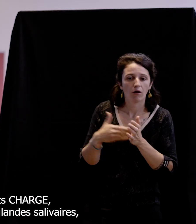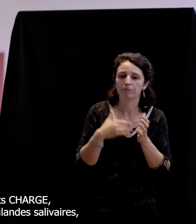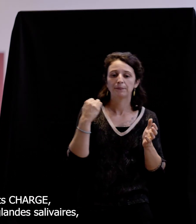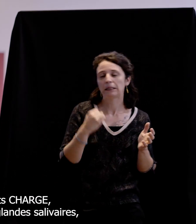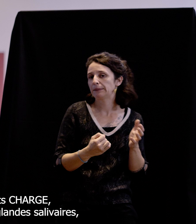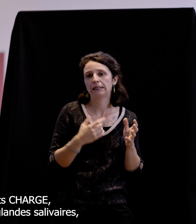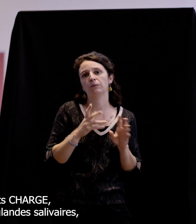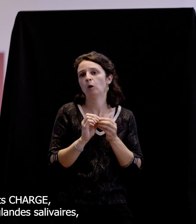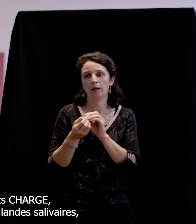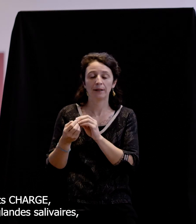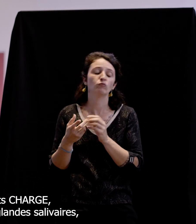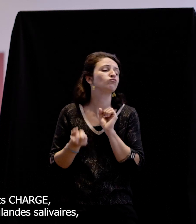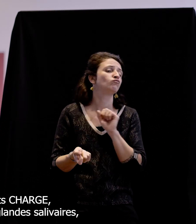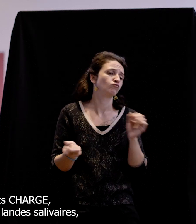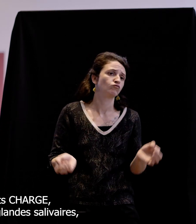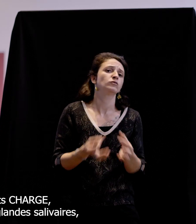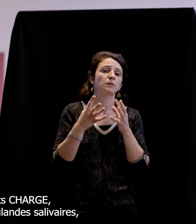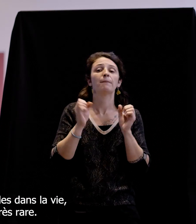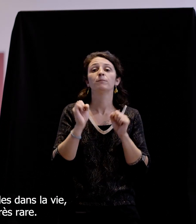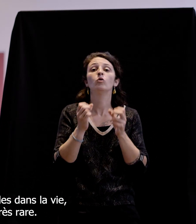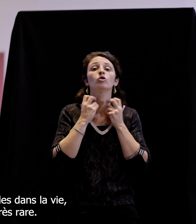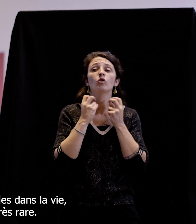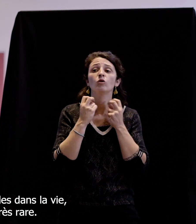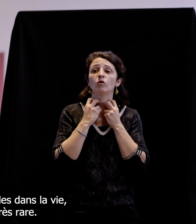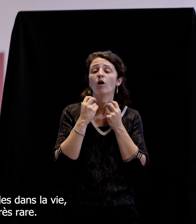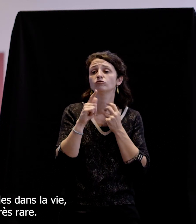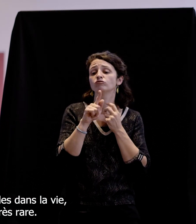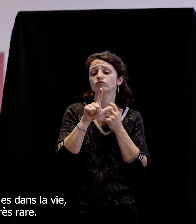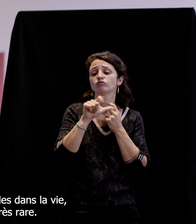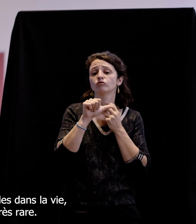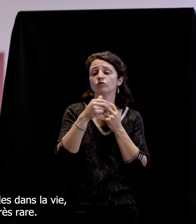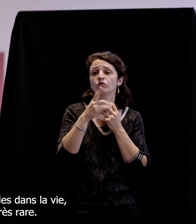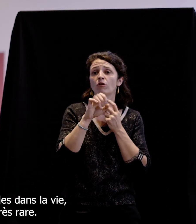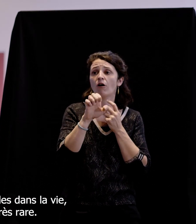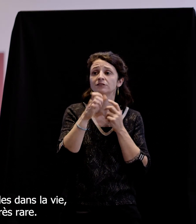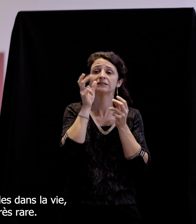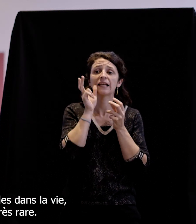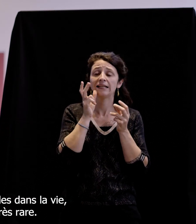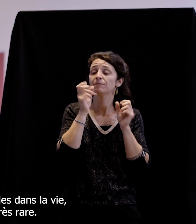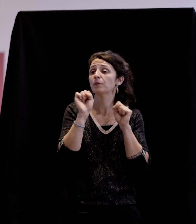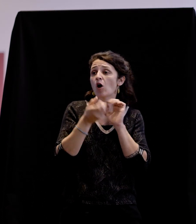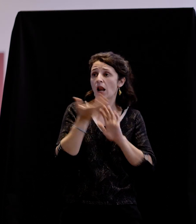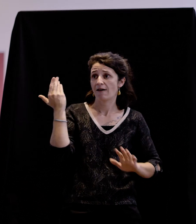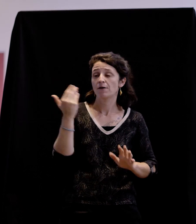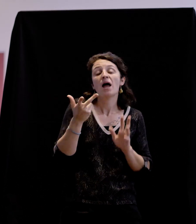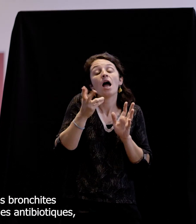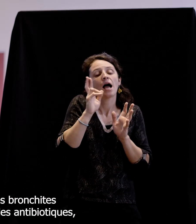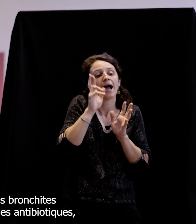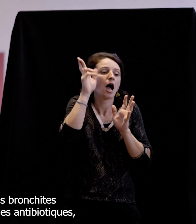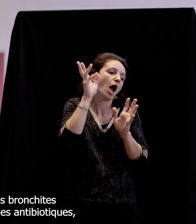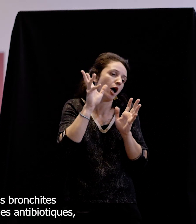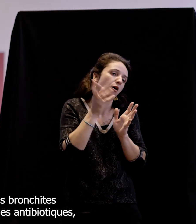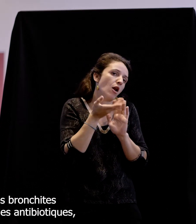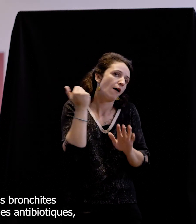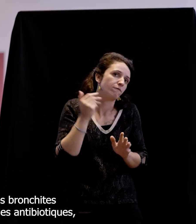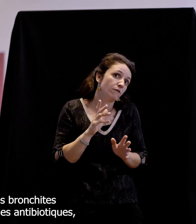chez les enfants charges, on peut enlever les glandes salivaires, mais elles sont utiles dans la vie, donc c'est très rare. Voilà. Et puis